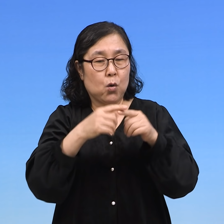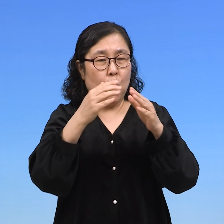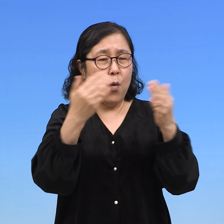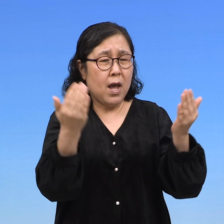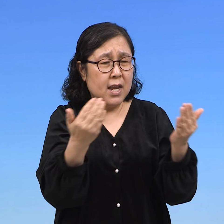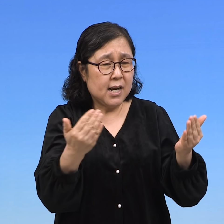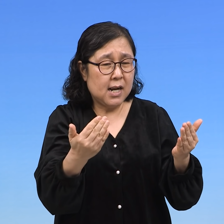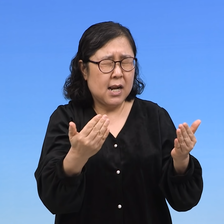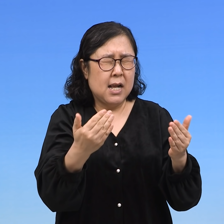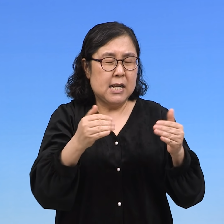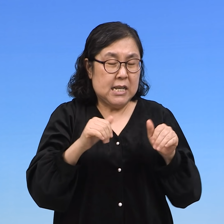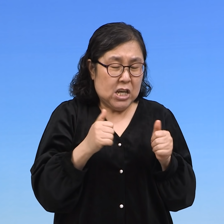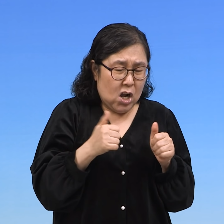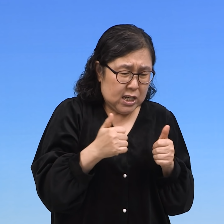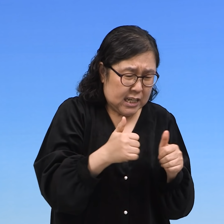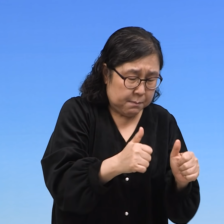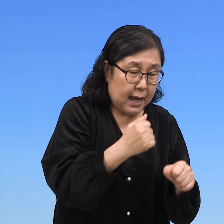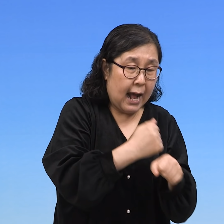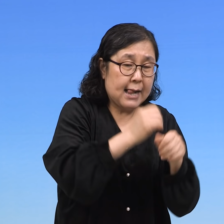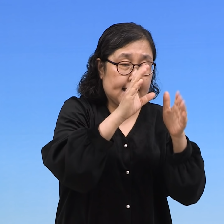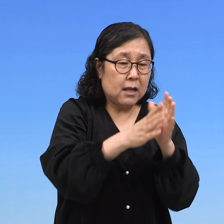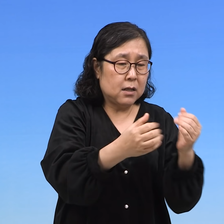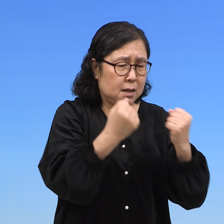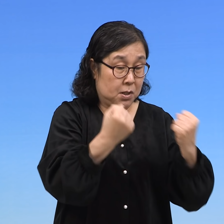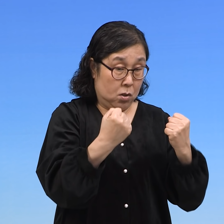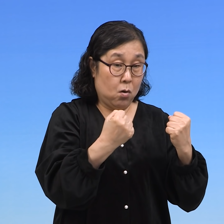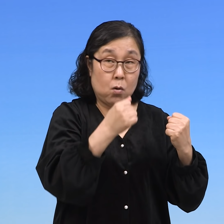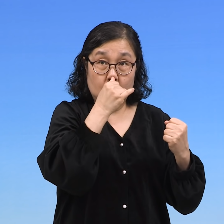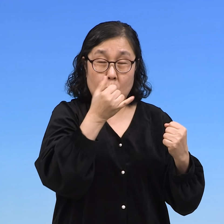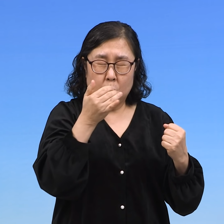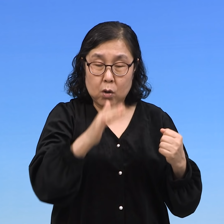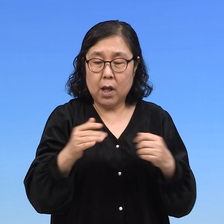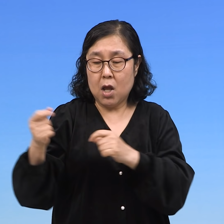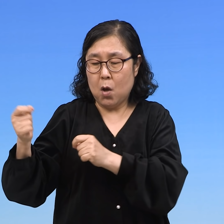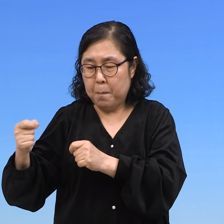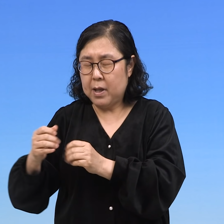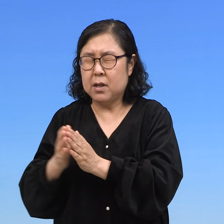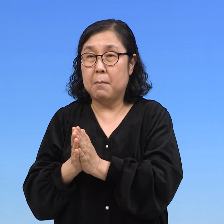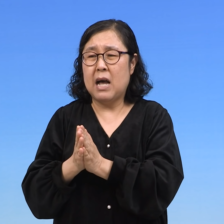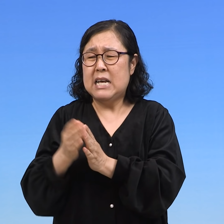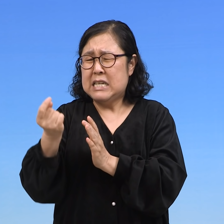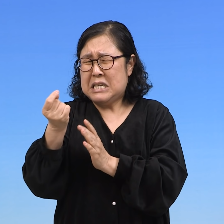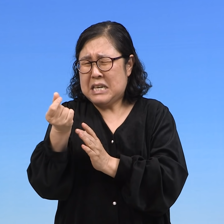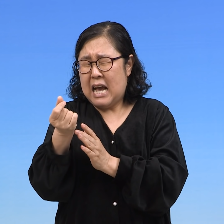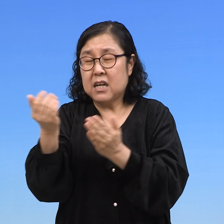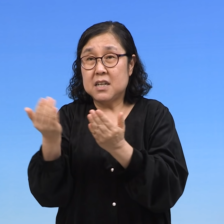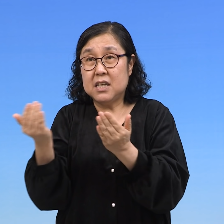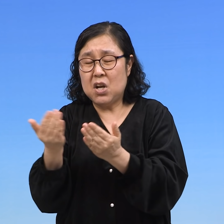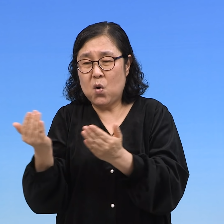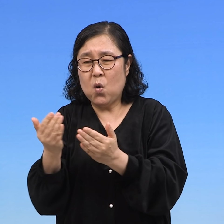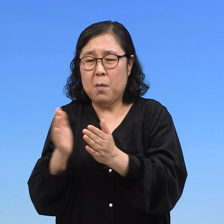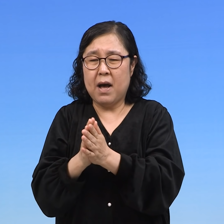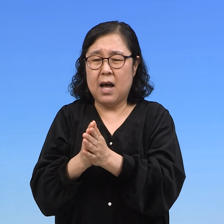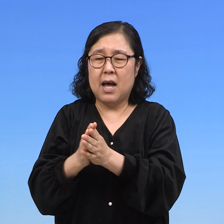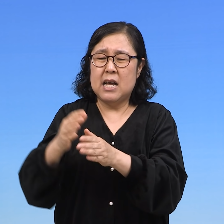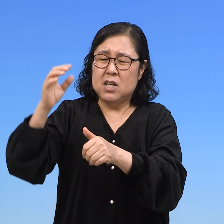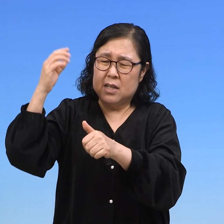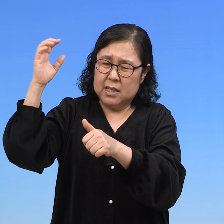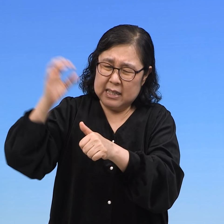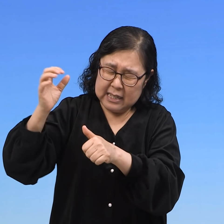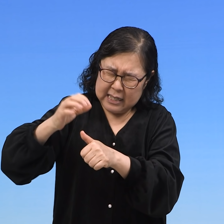새고 이래서 소진되는 게 아닙니다 옆에서 너무나 아무것도 아닌 것 가지고 시비를 걸고 모함을 하고